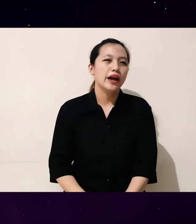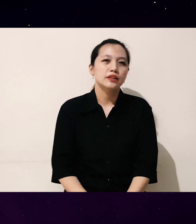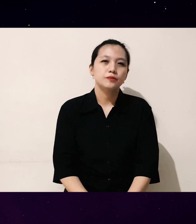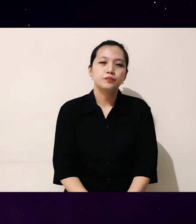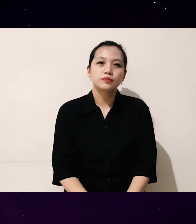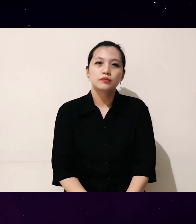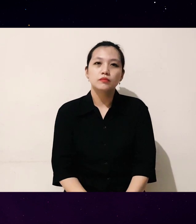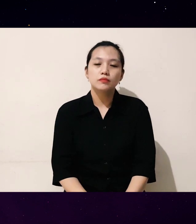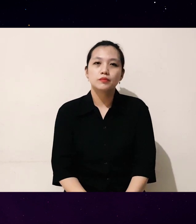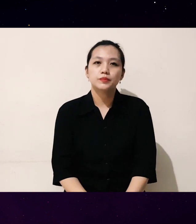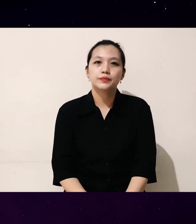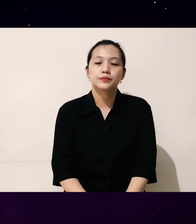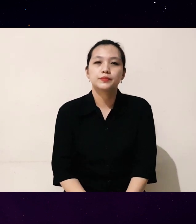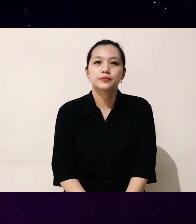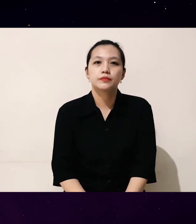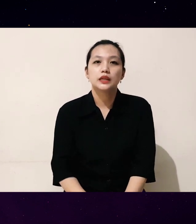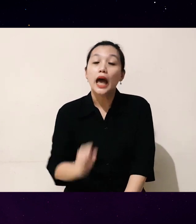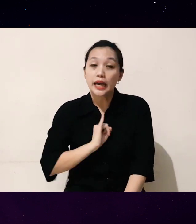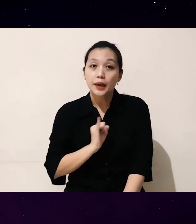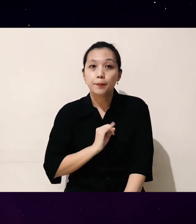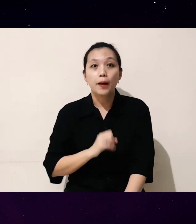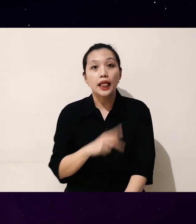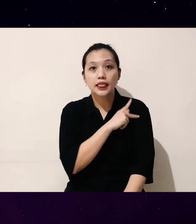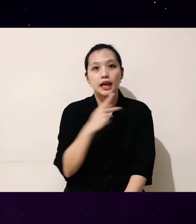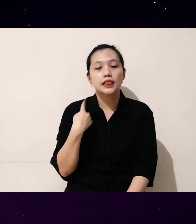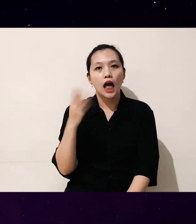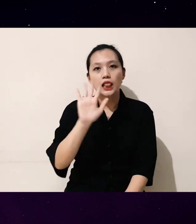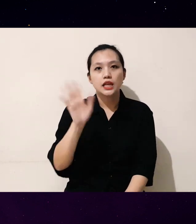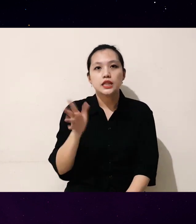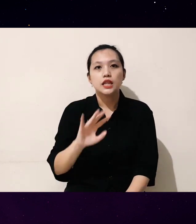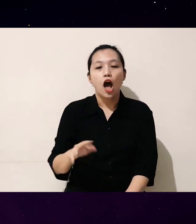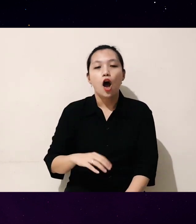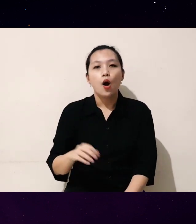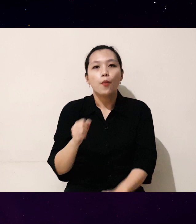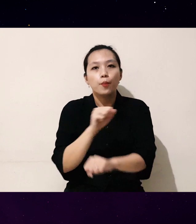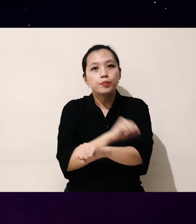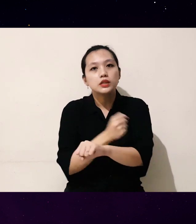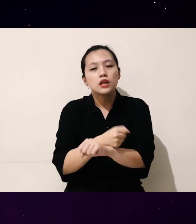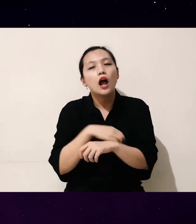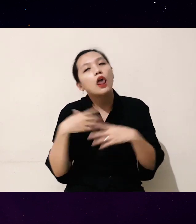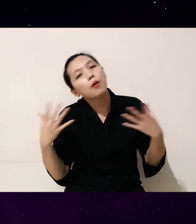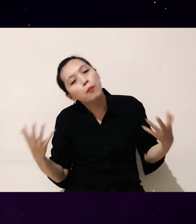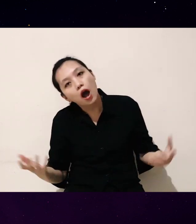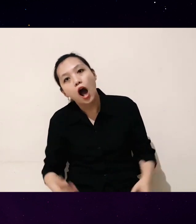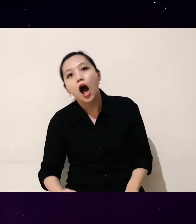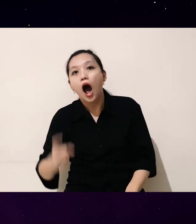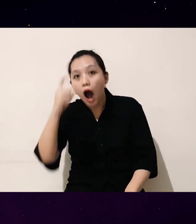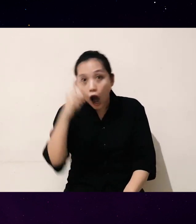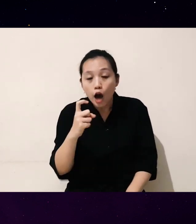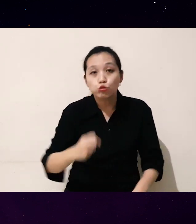tengah-tengah perjalanan kita atau pertempuran kita atau pergumulan kita yang kita izinkan mengambil iman kita dan membuat kita